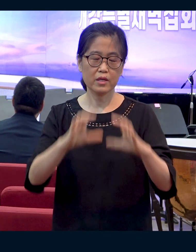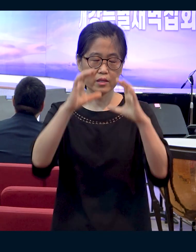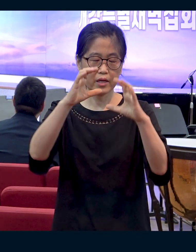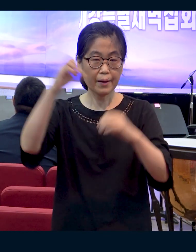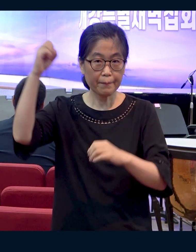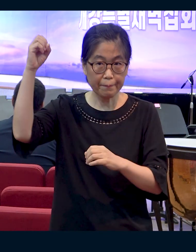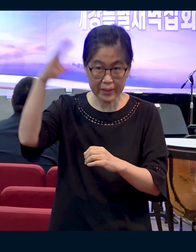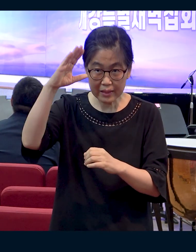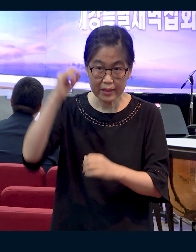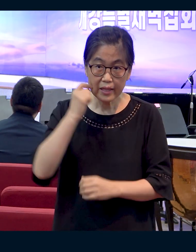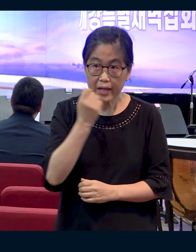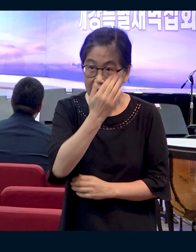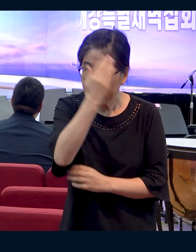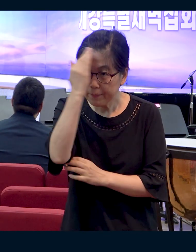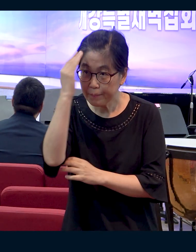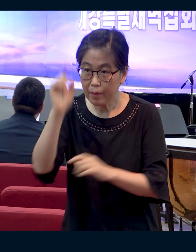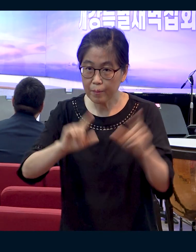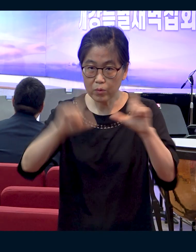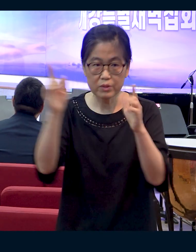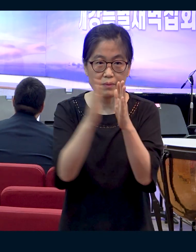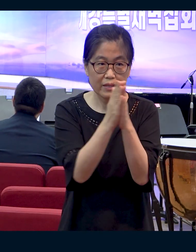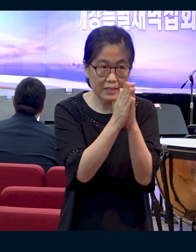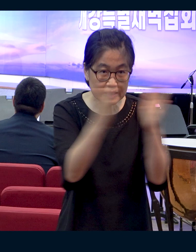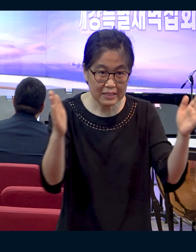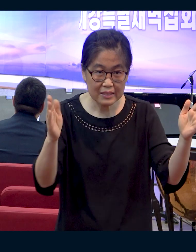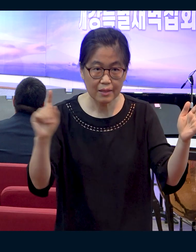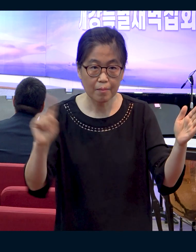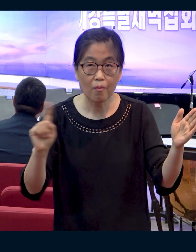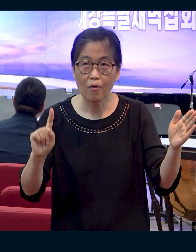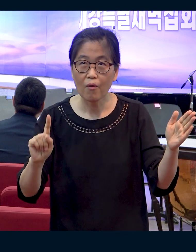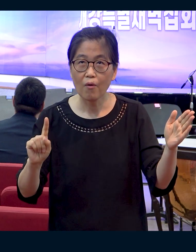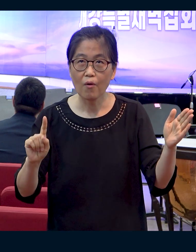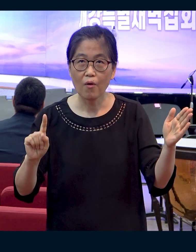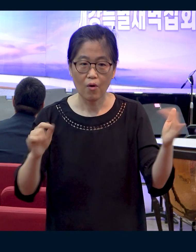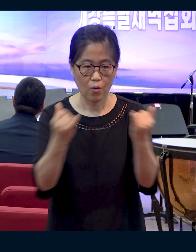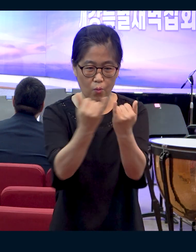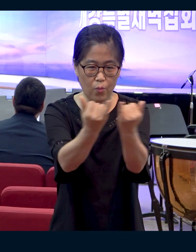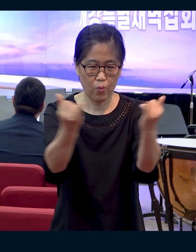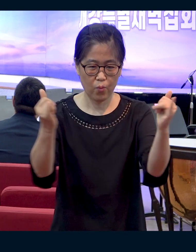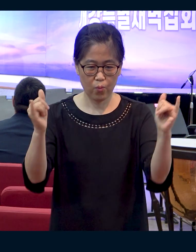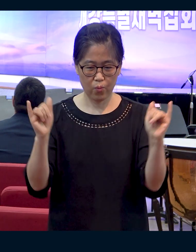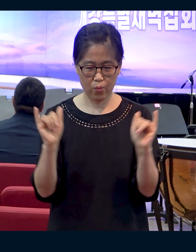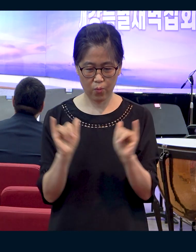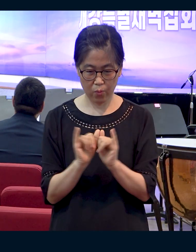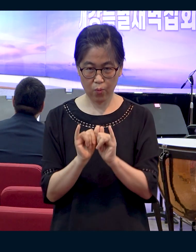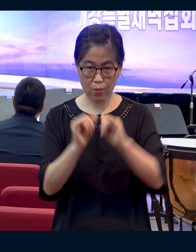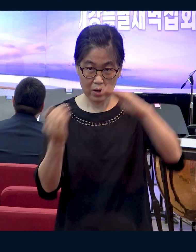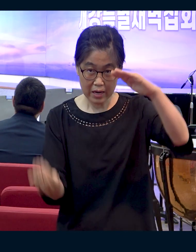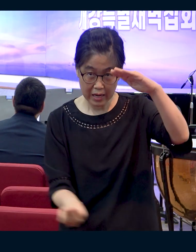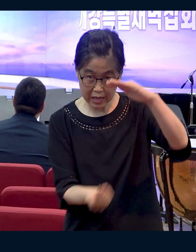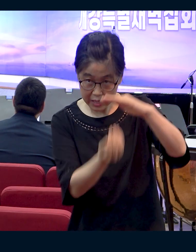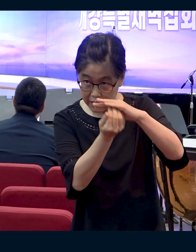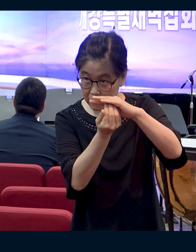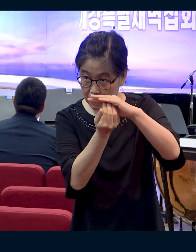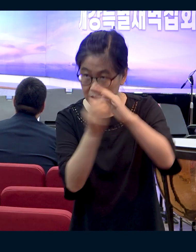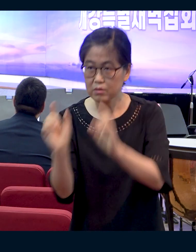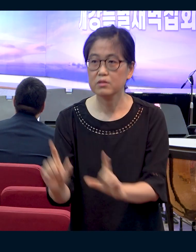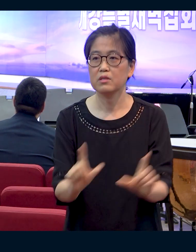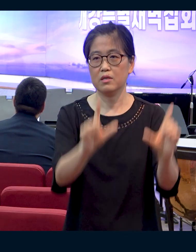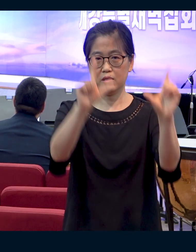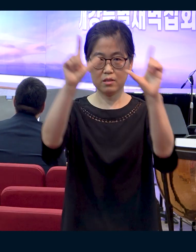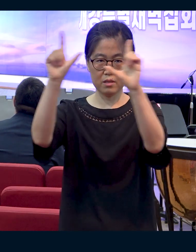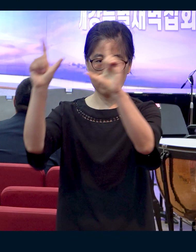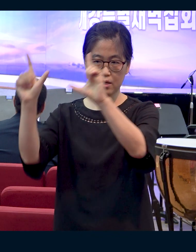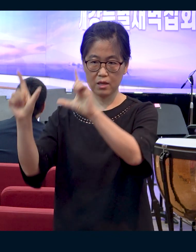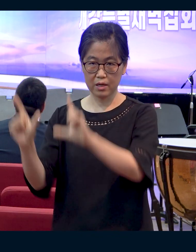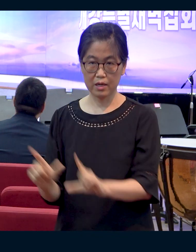사실은 어떻게 시작되느냐라고 할 때, 그게 사실은 공동체를 이루고 살아가는,